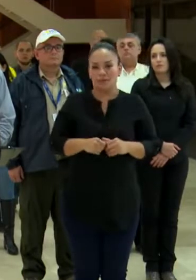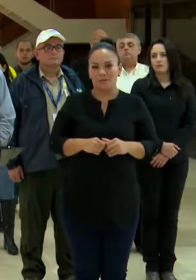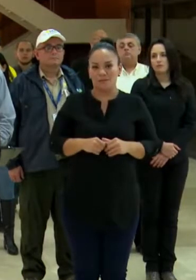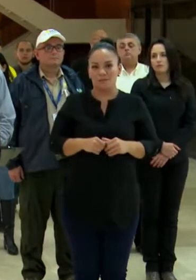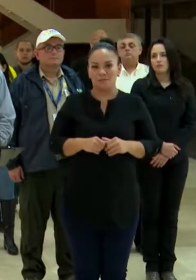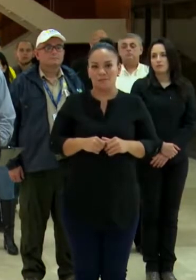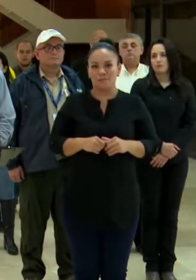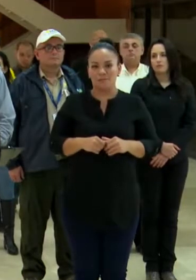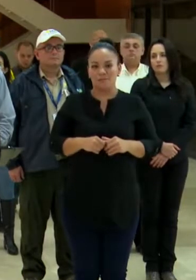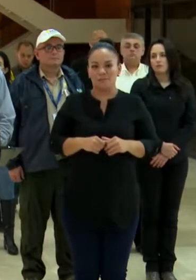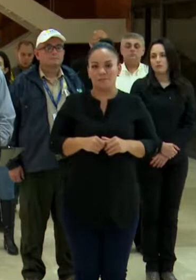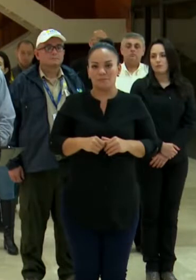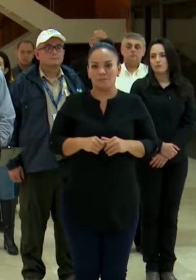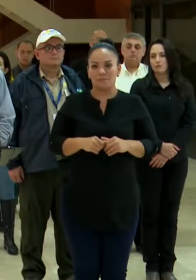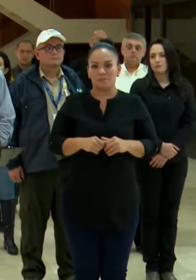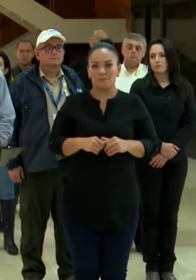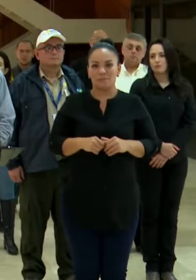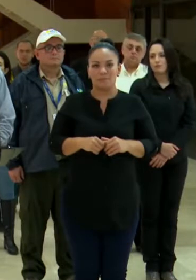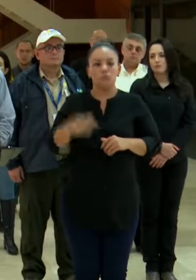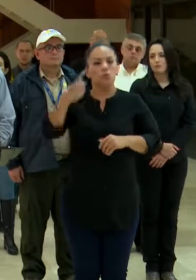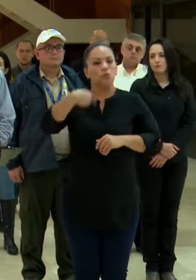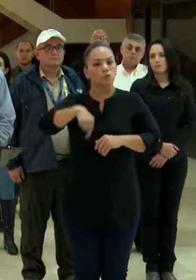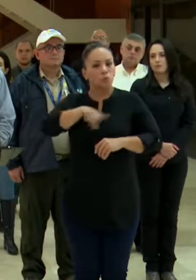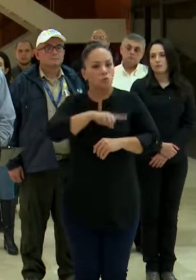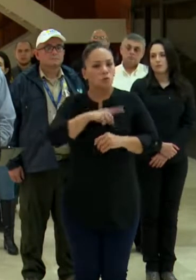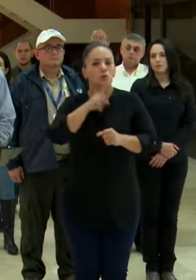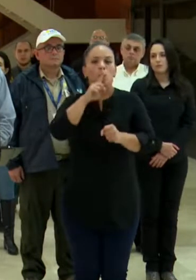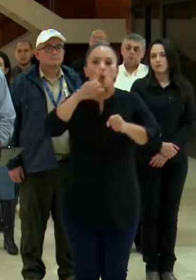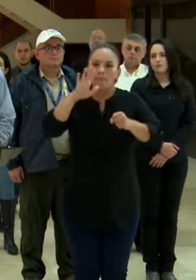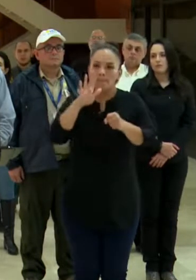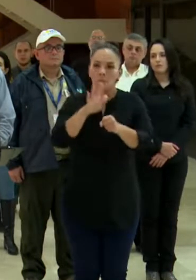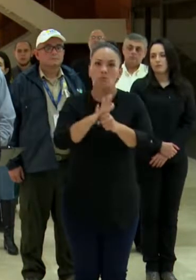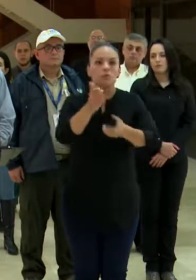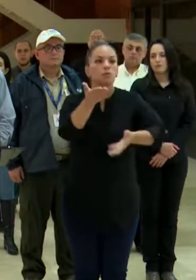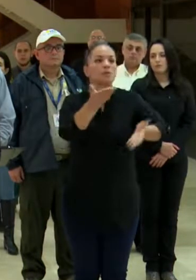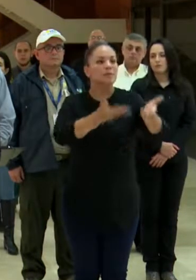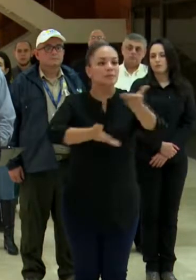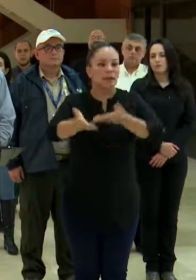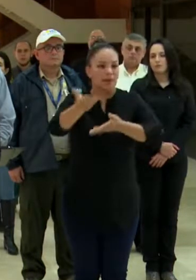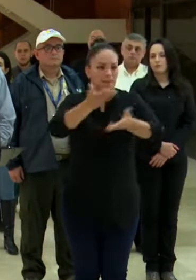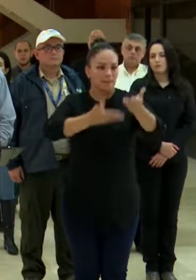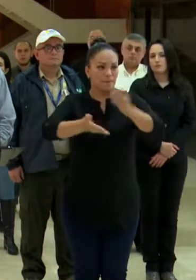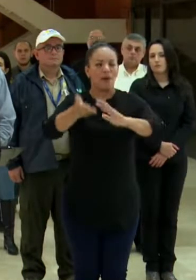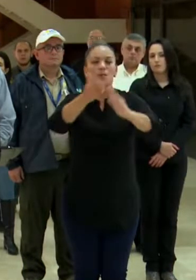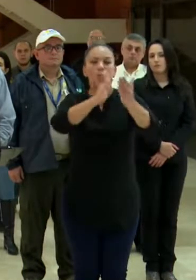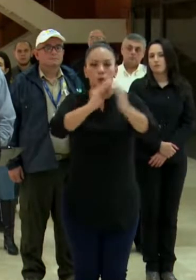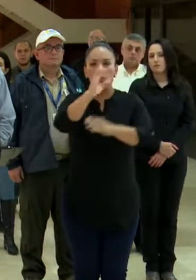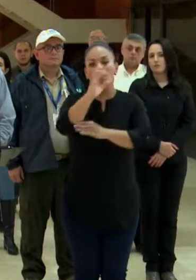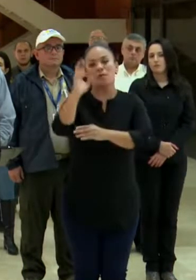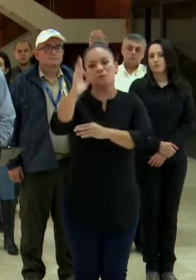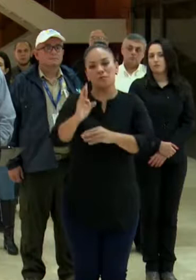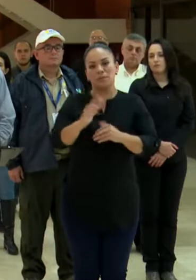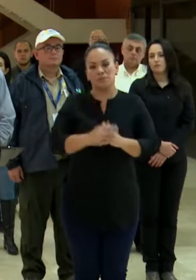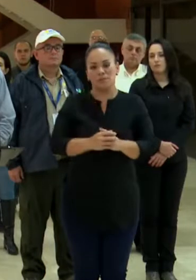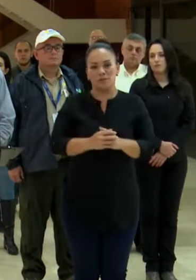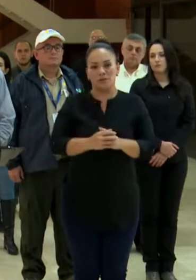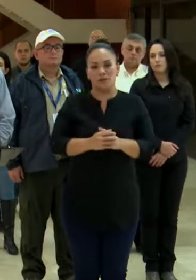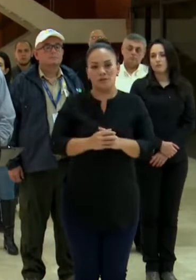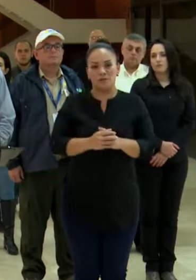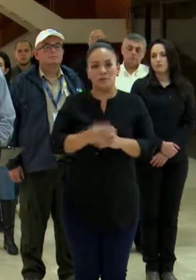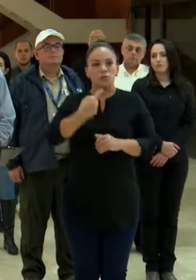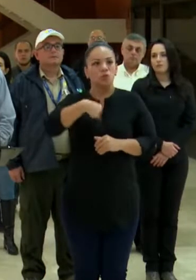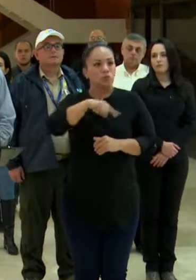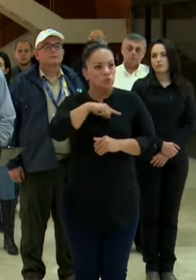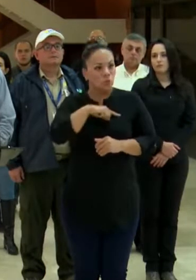el compromiso es servir al pueblo de Costa Rica. Tenemos